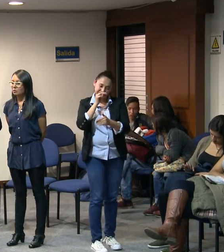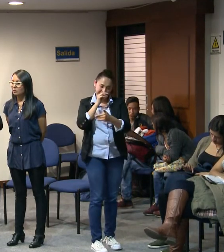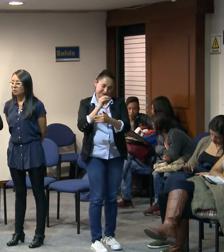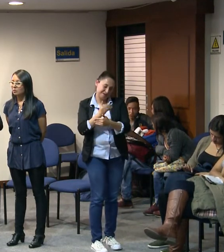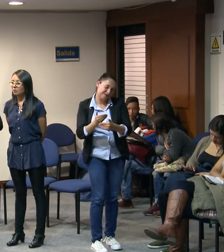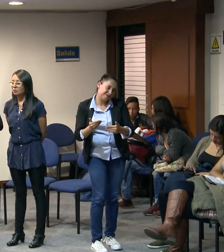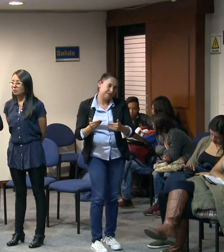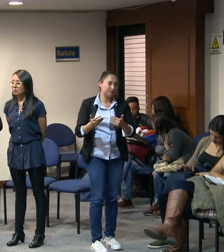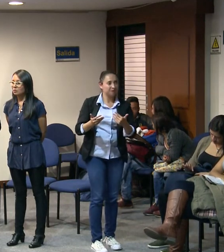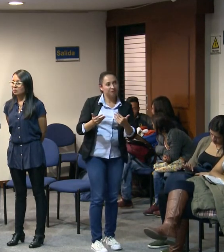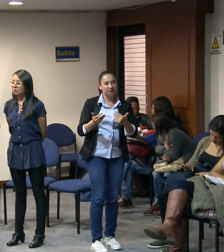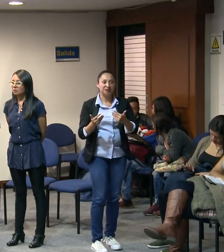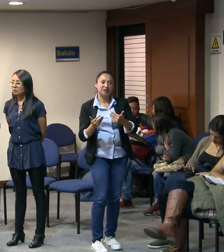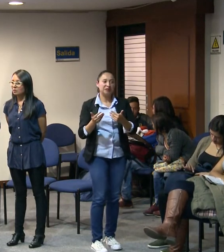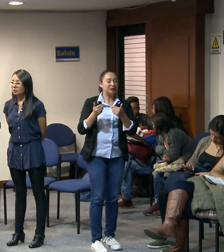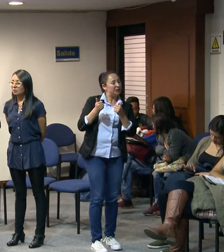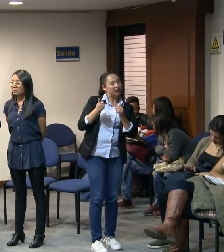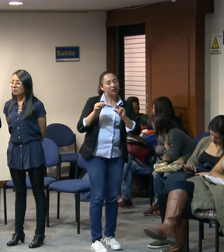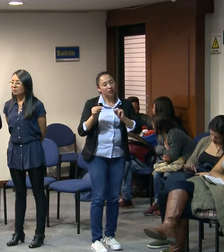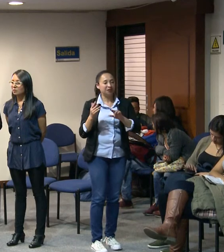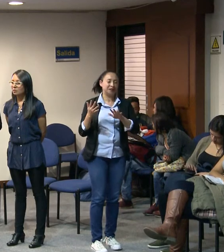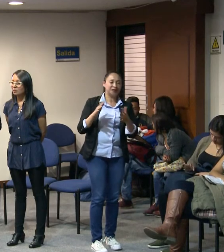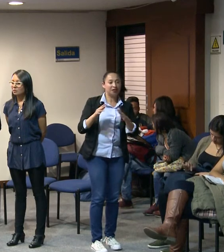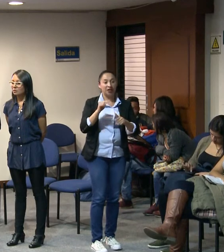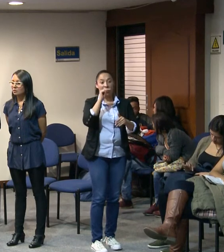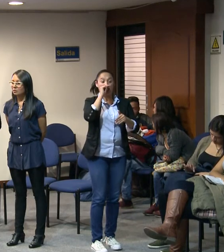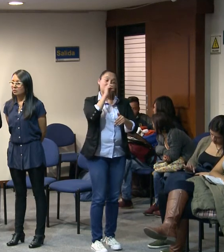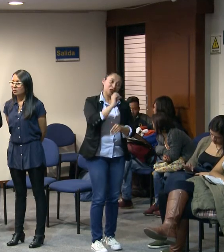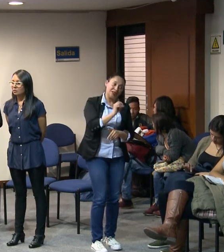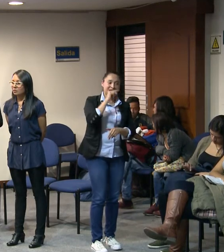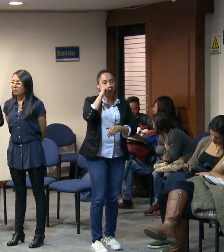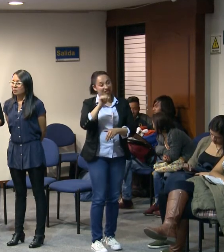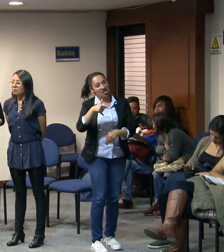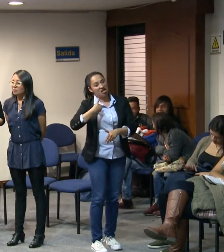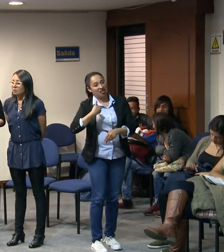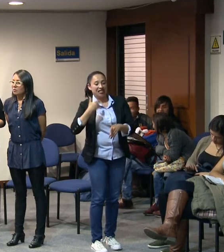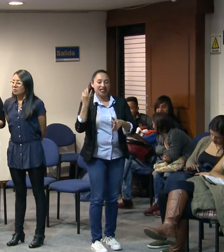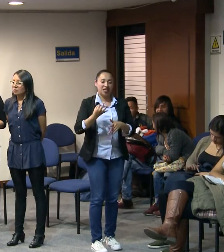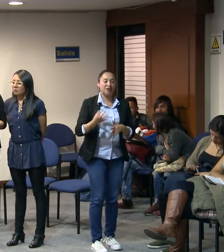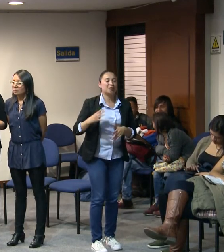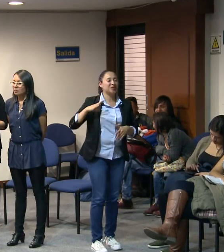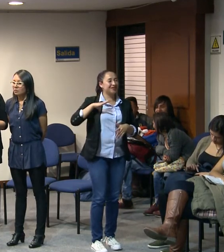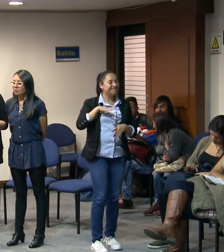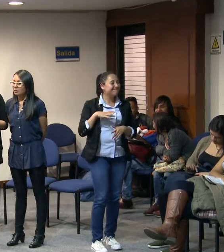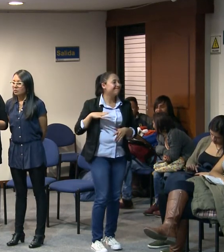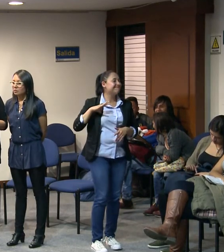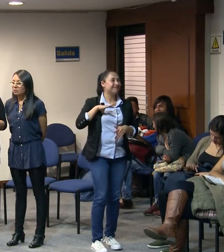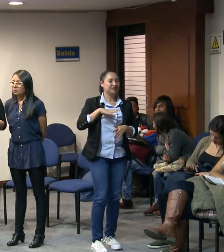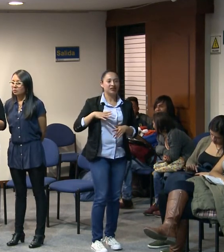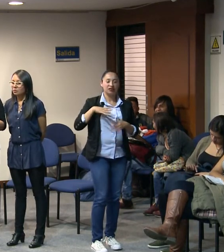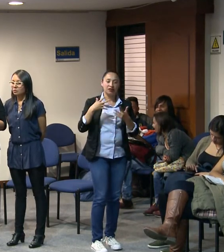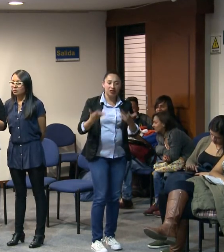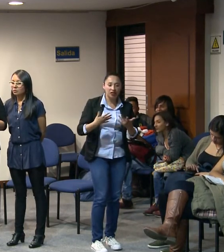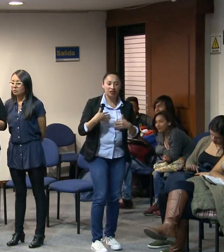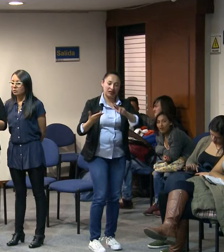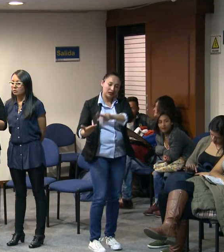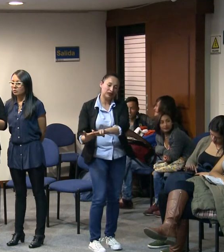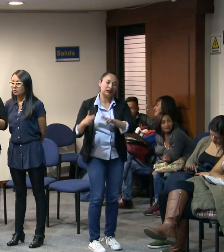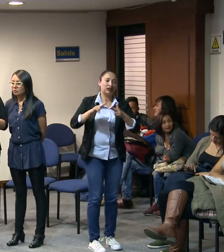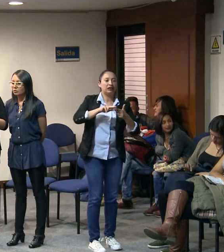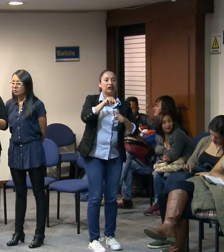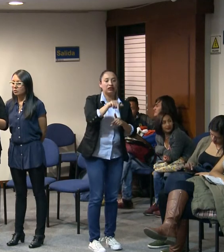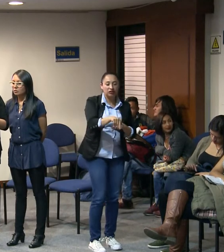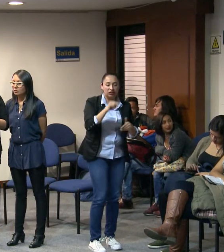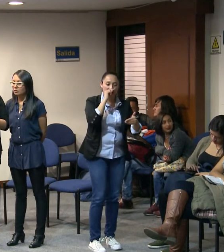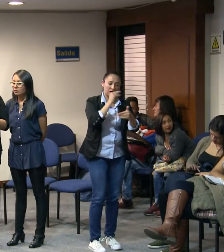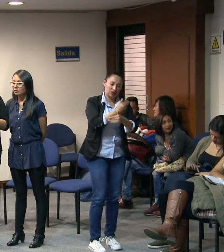pues siempre, los niños, niñas y adolescentes, siempre en algunos momentos como que se incomodaban. Entonces al tener esa relación